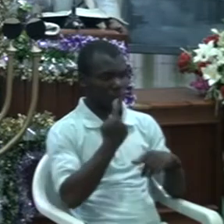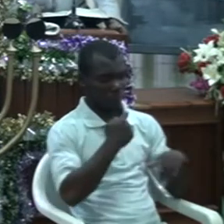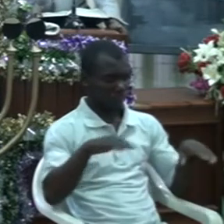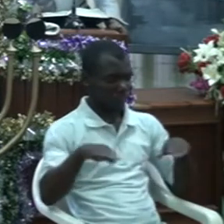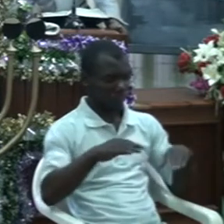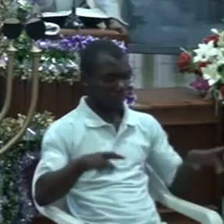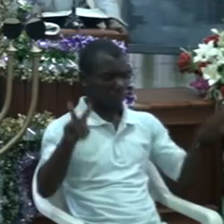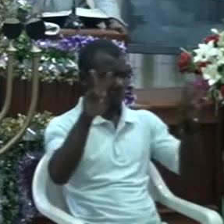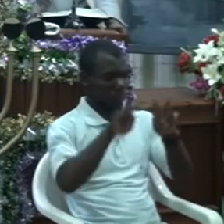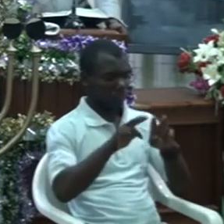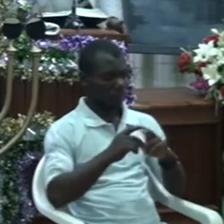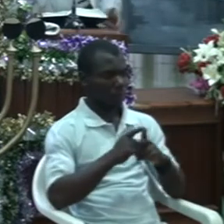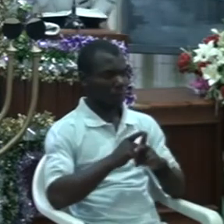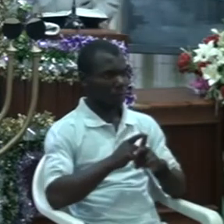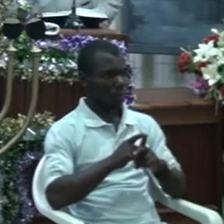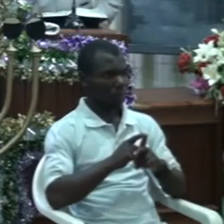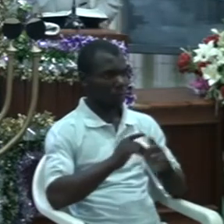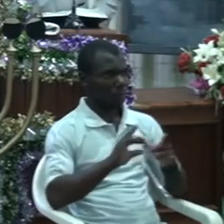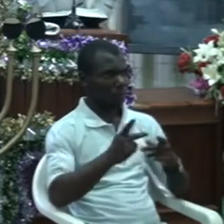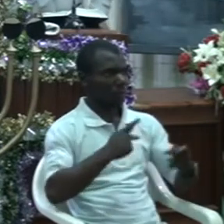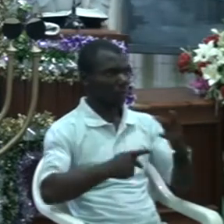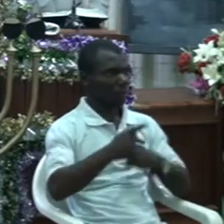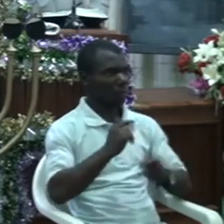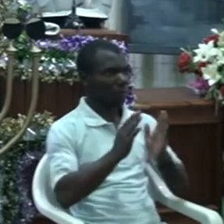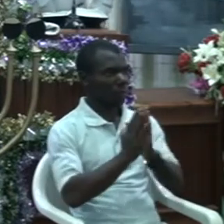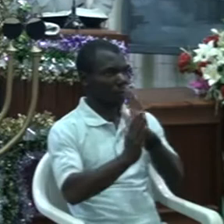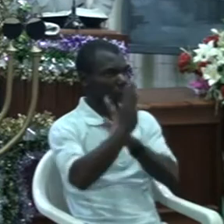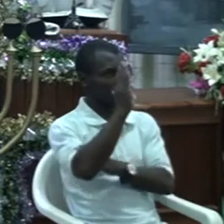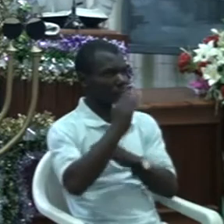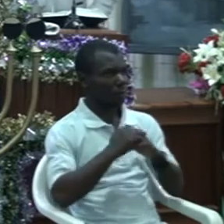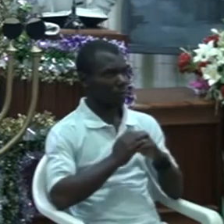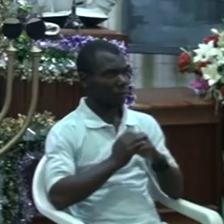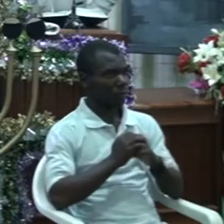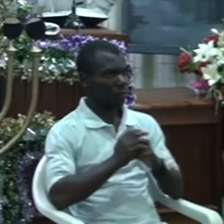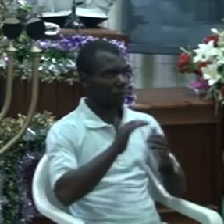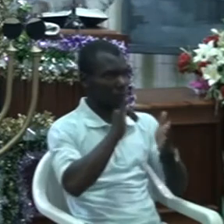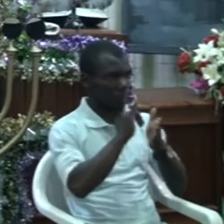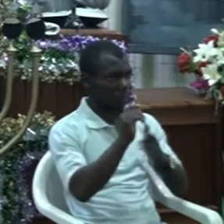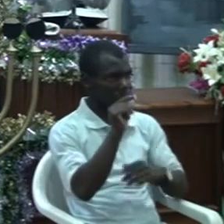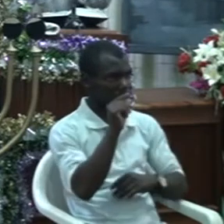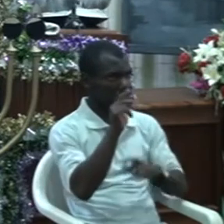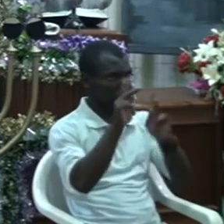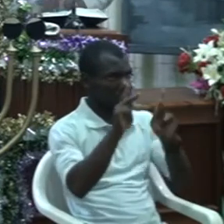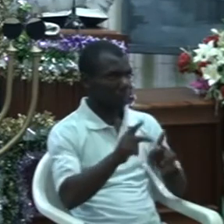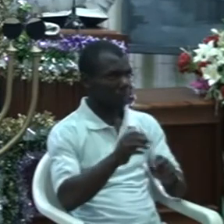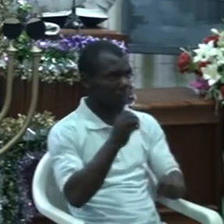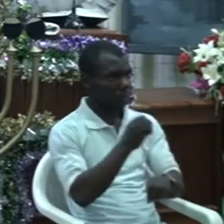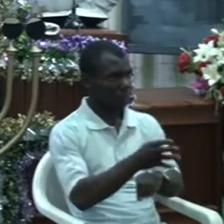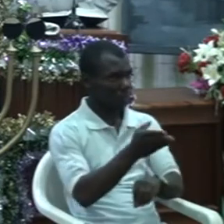Qui réalise la valeur de venir prier Dieu. C'est vraiment peu de